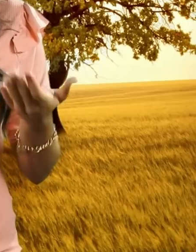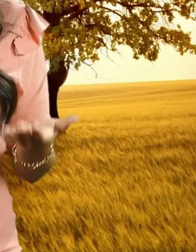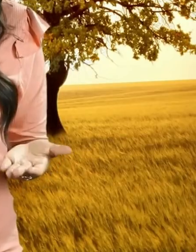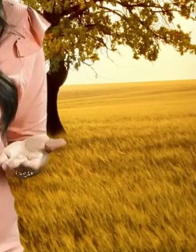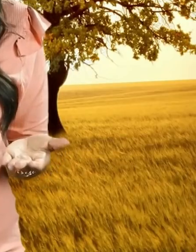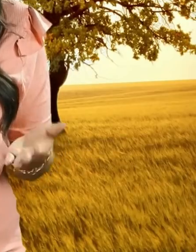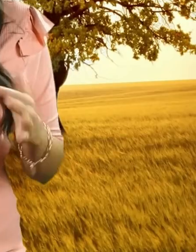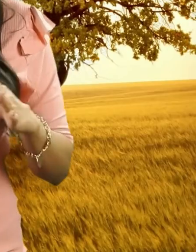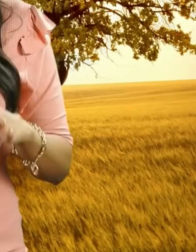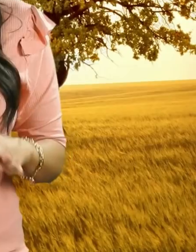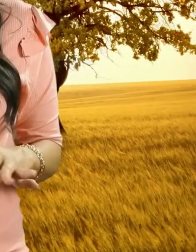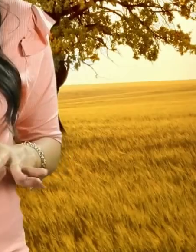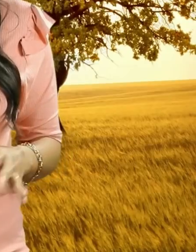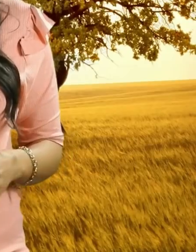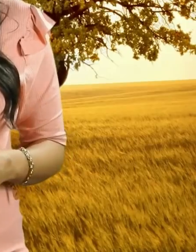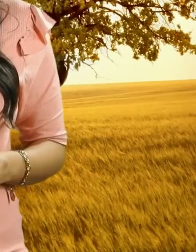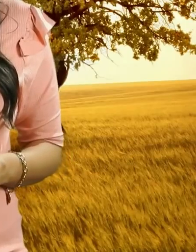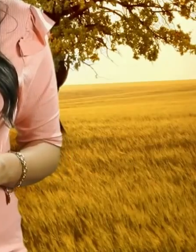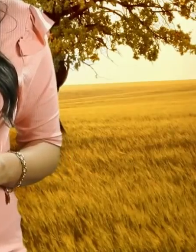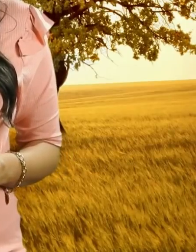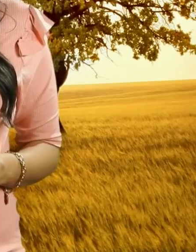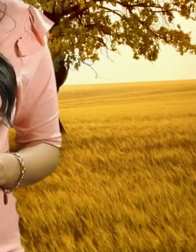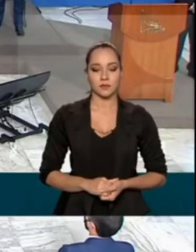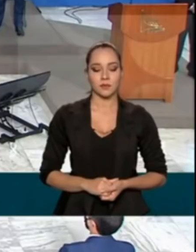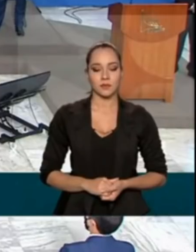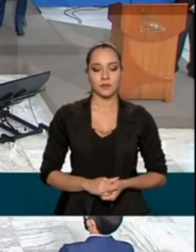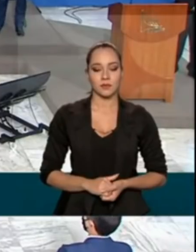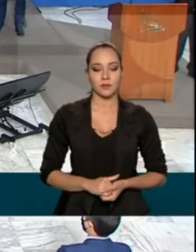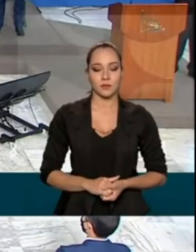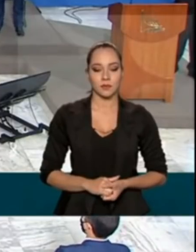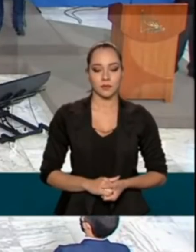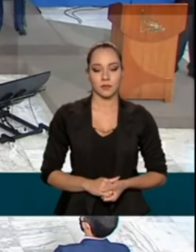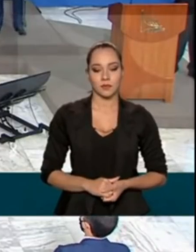que apliquem técnicas mais sustentáveis.